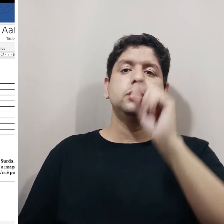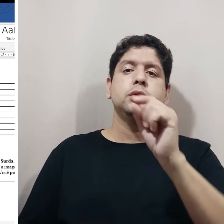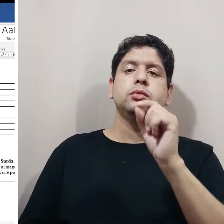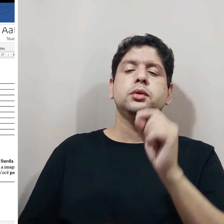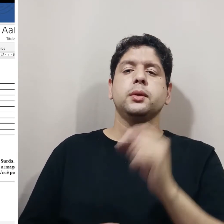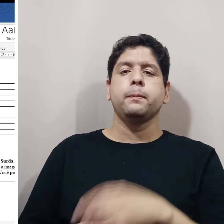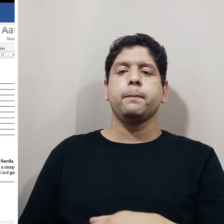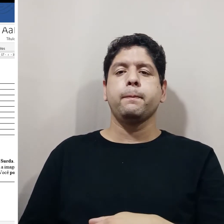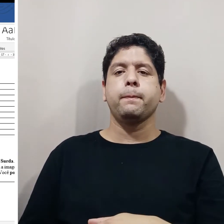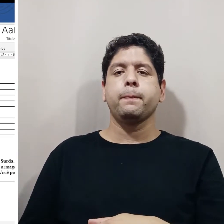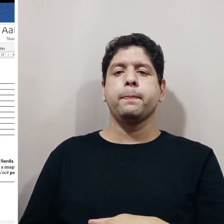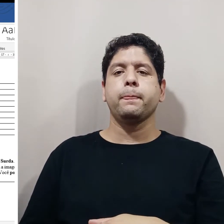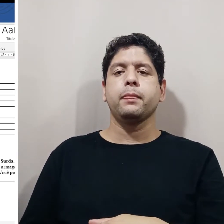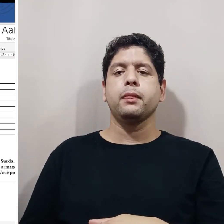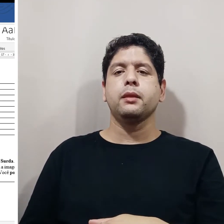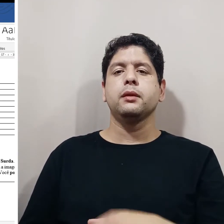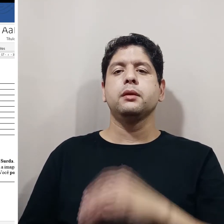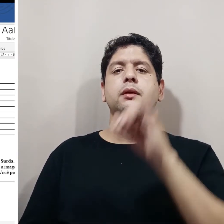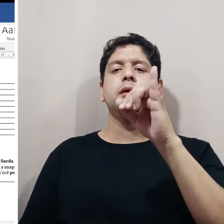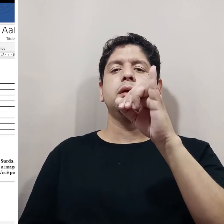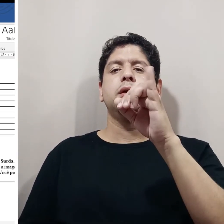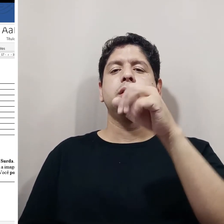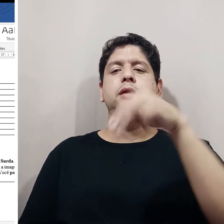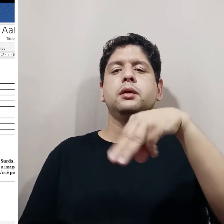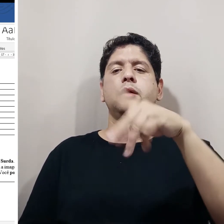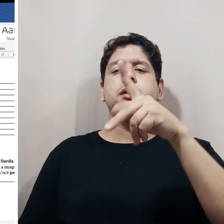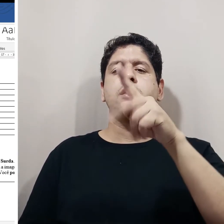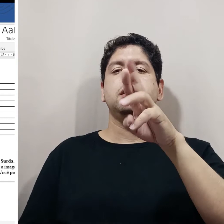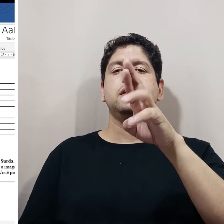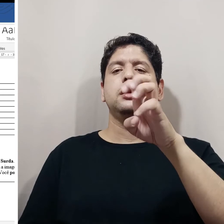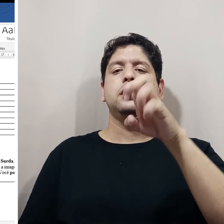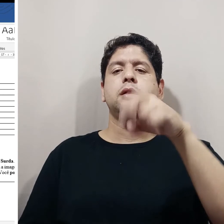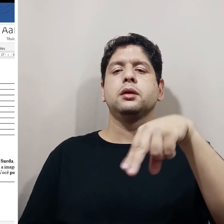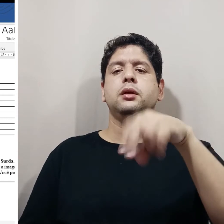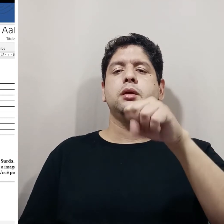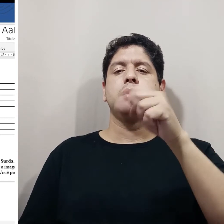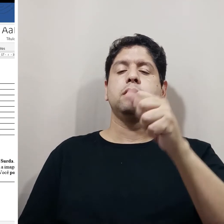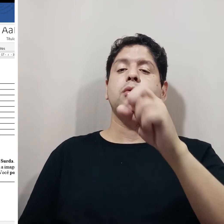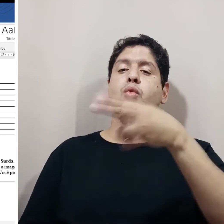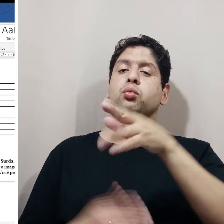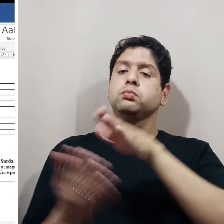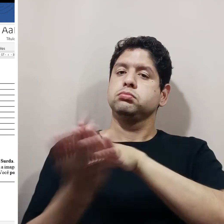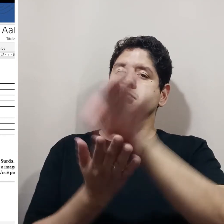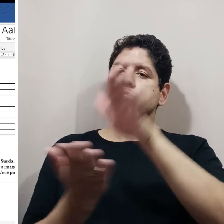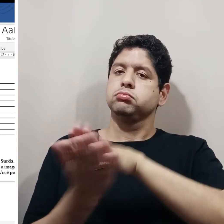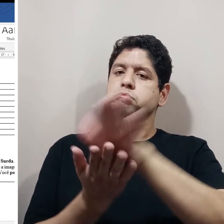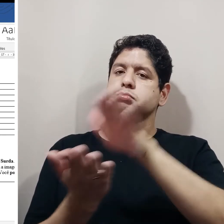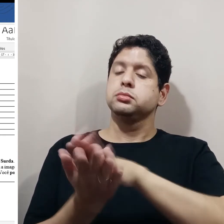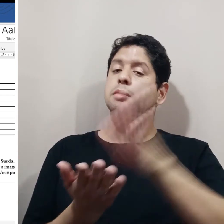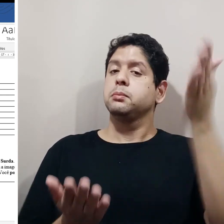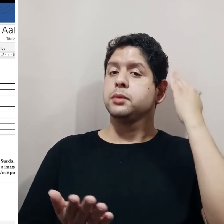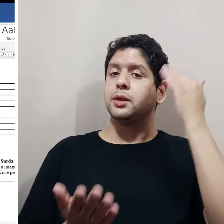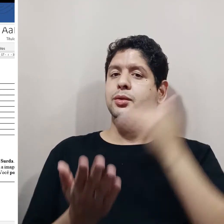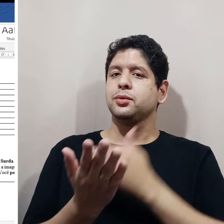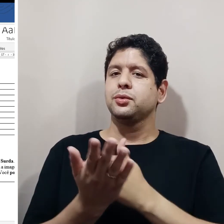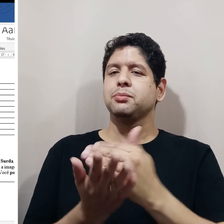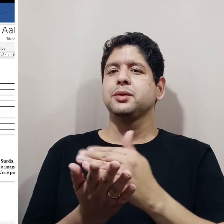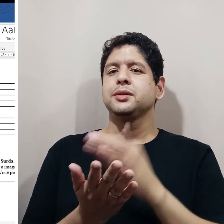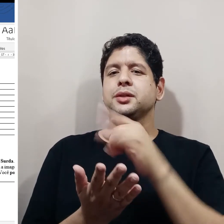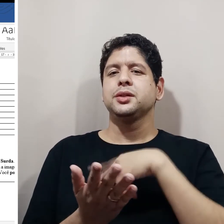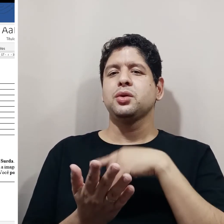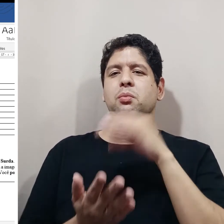né, posso colocar a invenção, né, a invenção